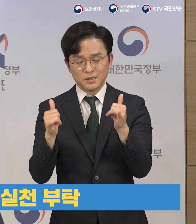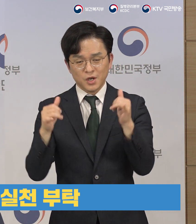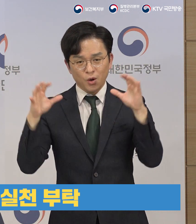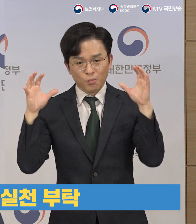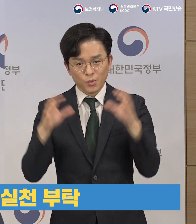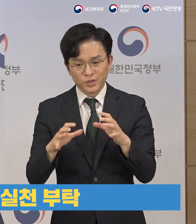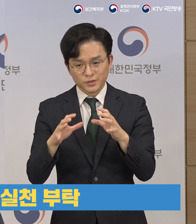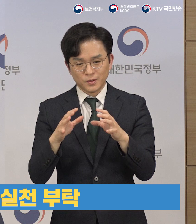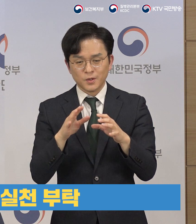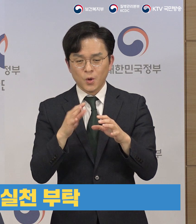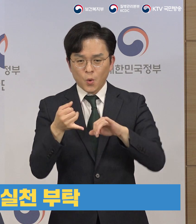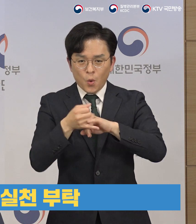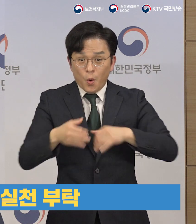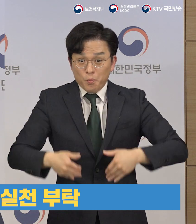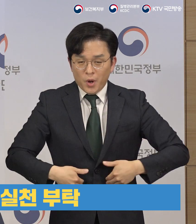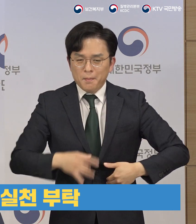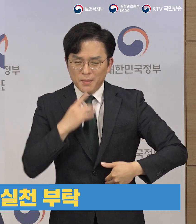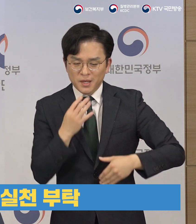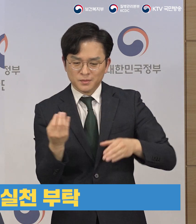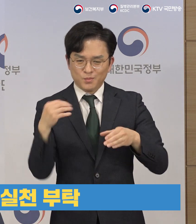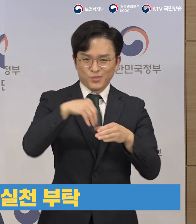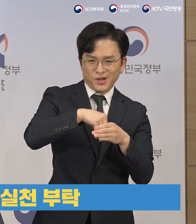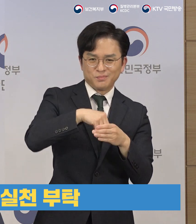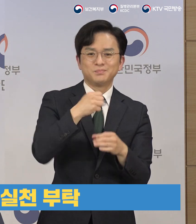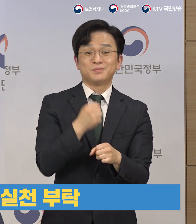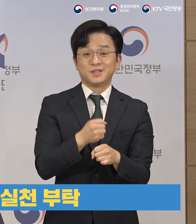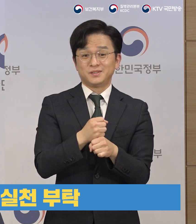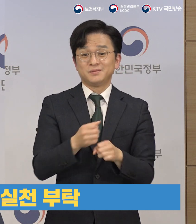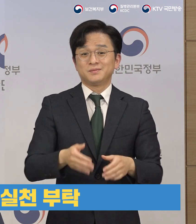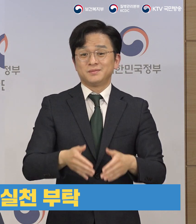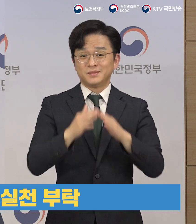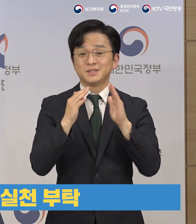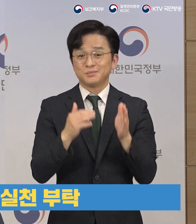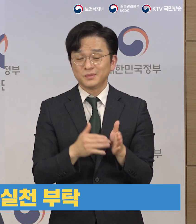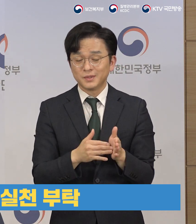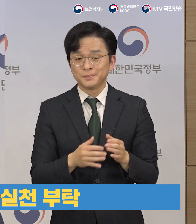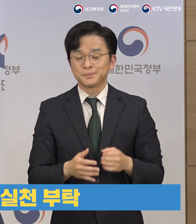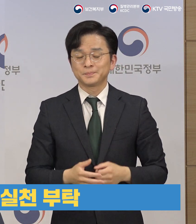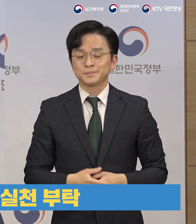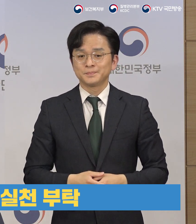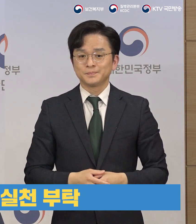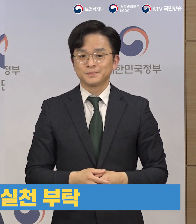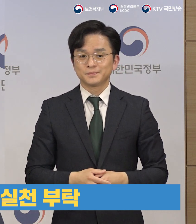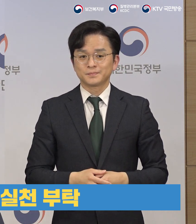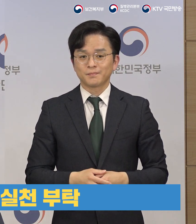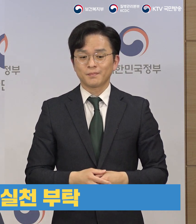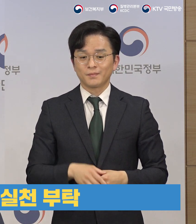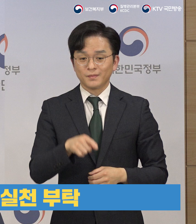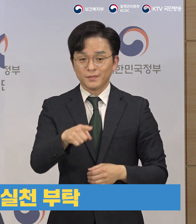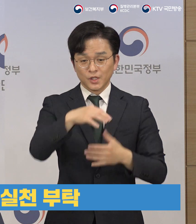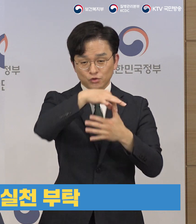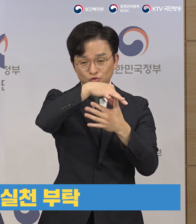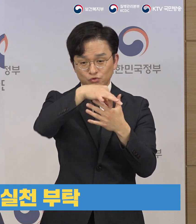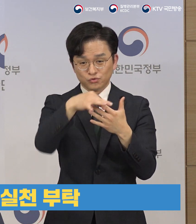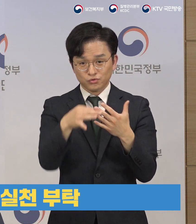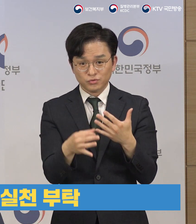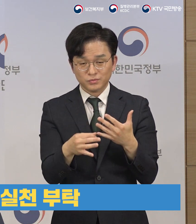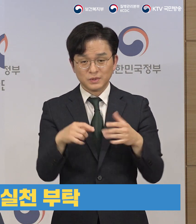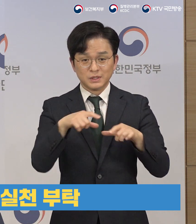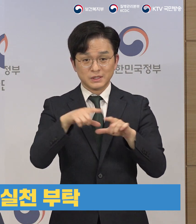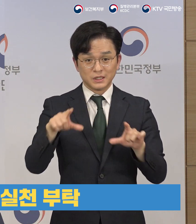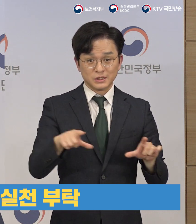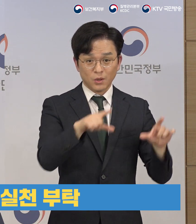가장 효과적인 대응 유령들을 핵심적으로 출연 되어 구성한 수칙 드립니다 일상에서